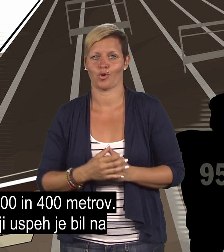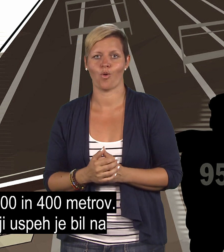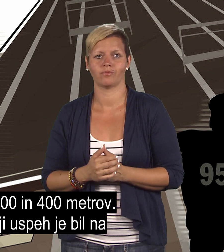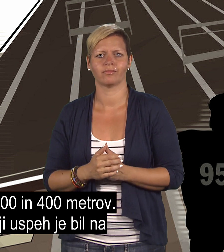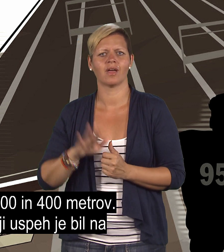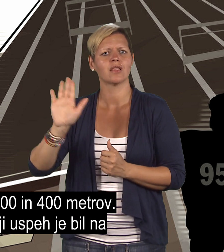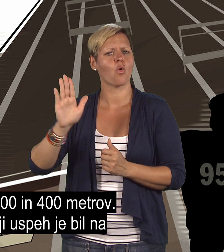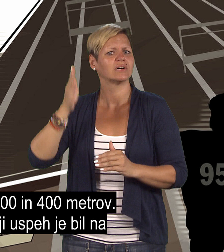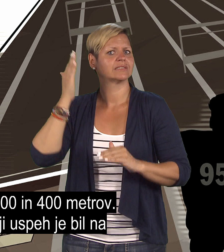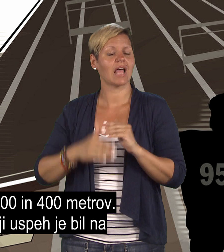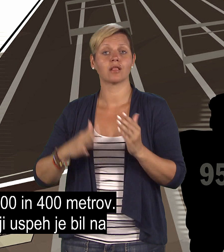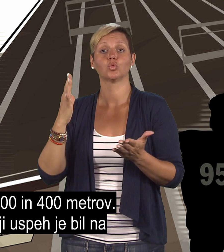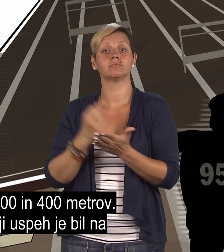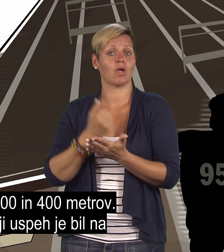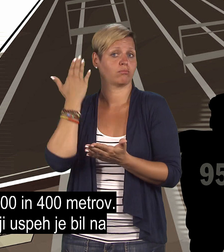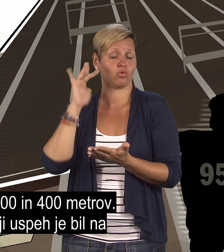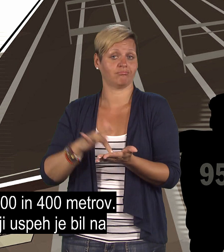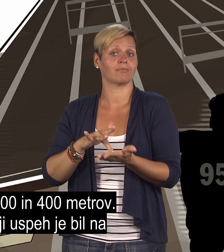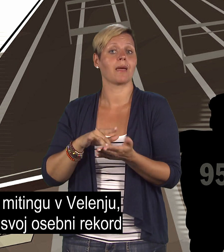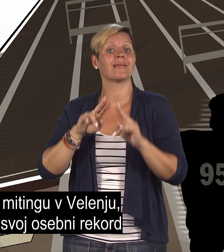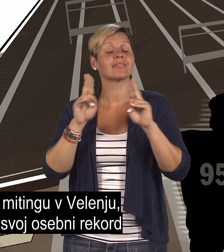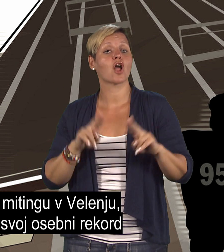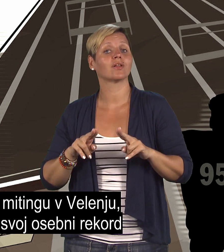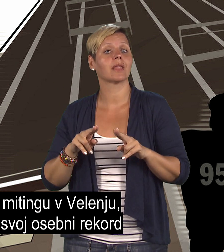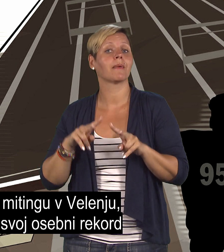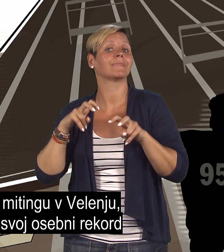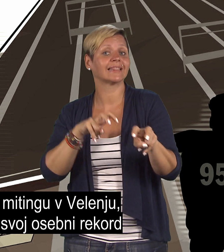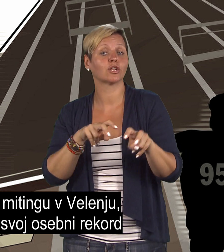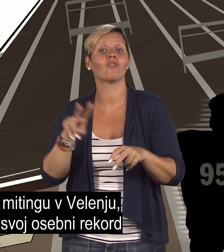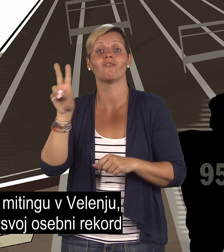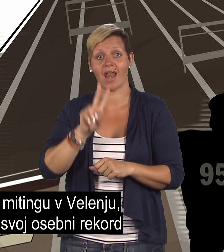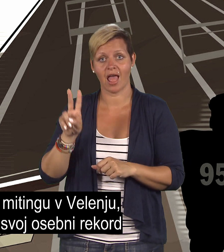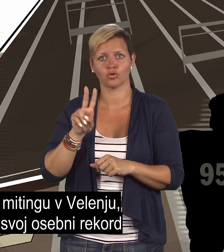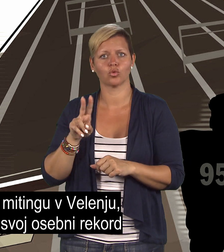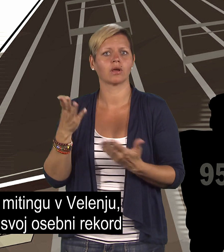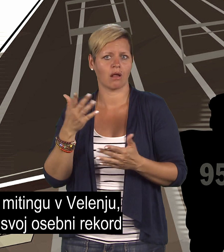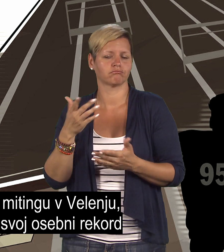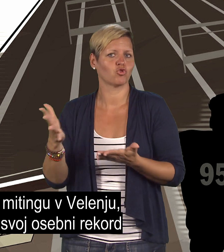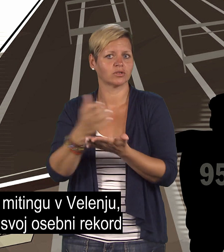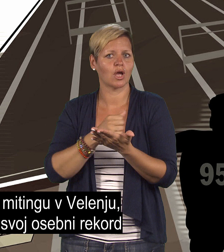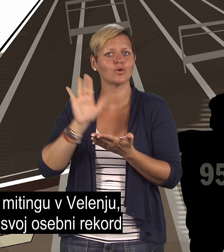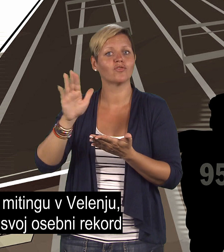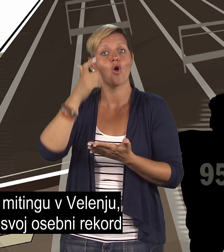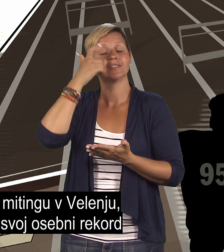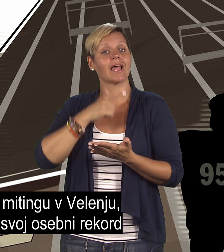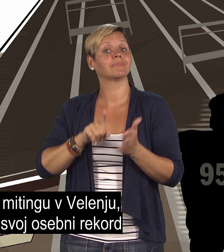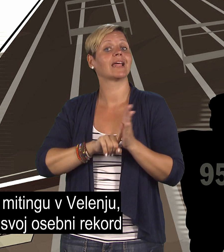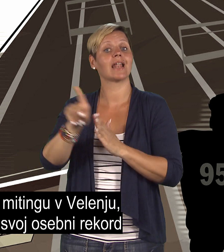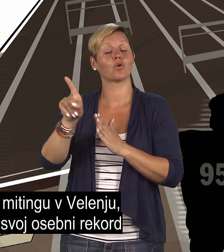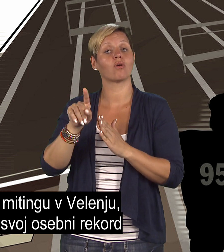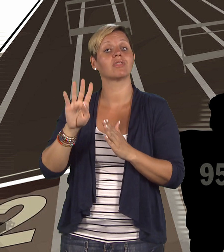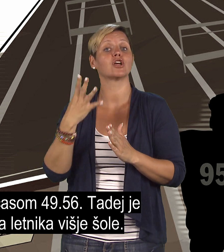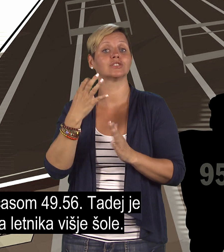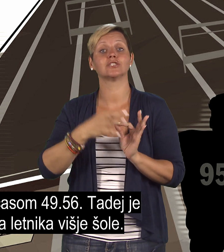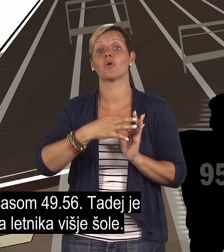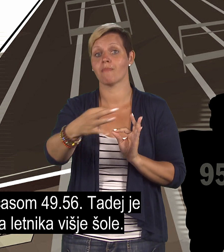metrov. Njegov zadnji uspeh je bil na mednarodnem mitingu v Velenju, kjer je dosegel svoj osebni rekord na 400 metrov